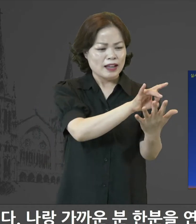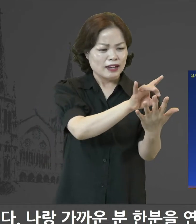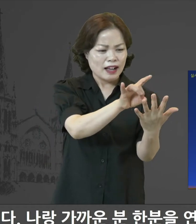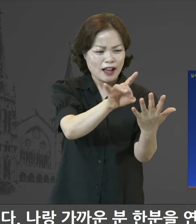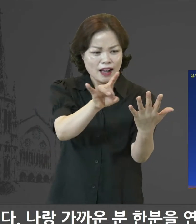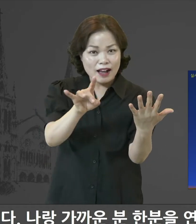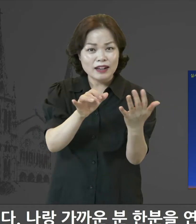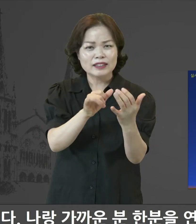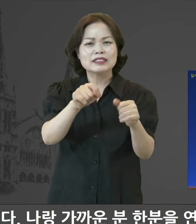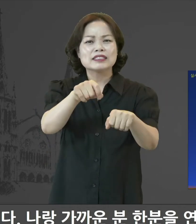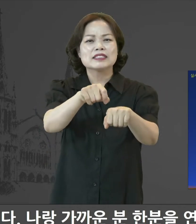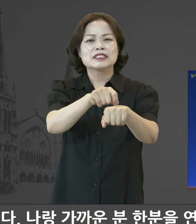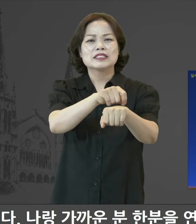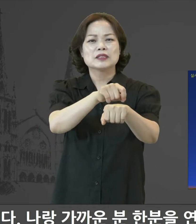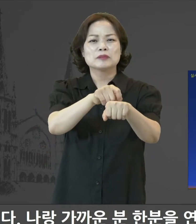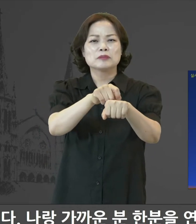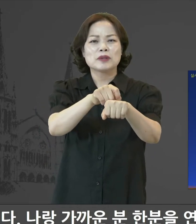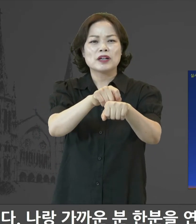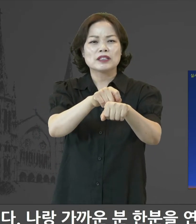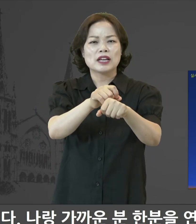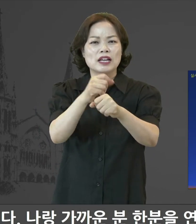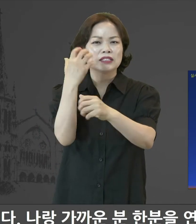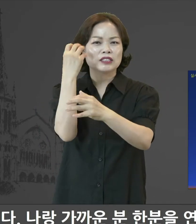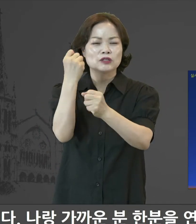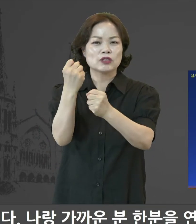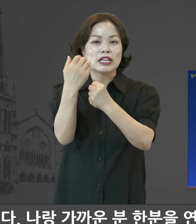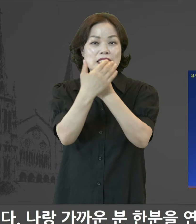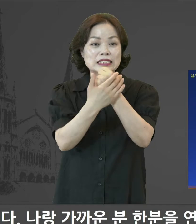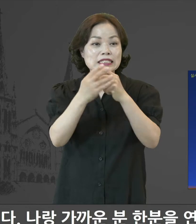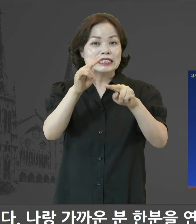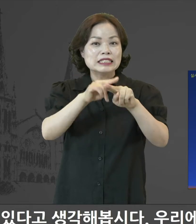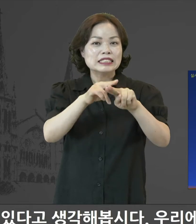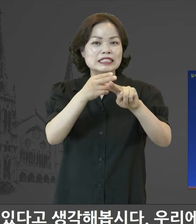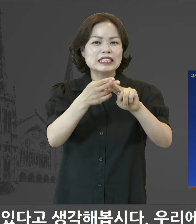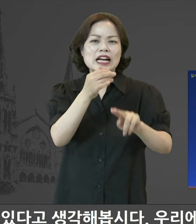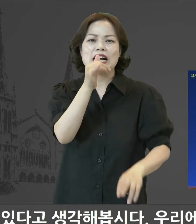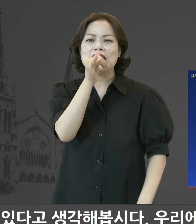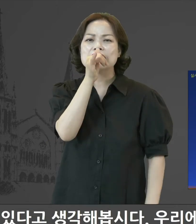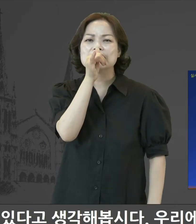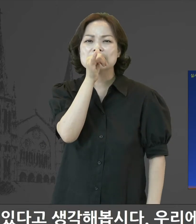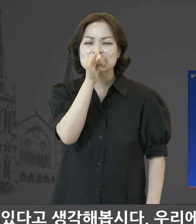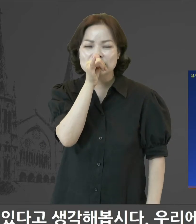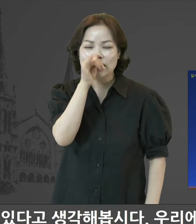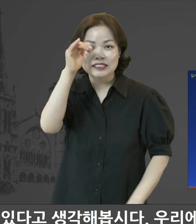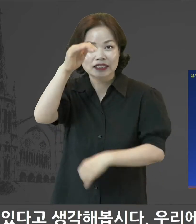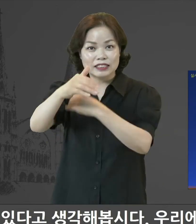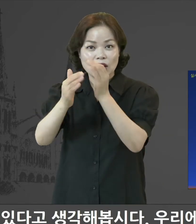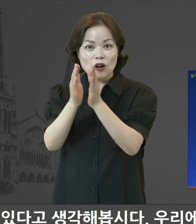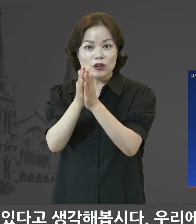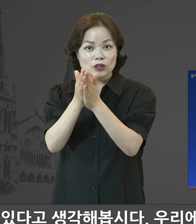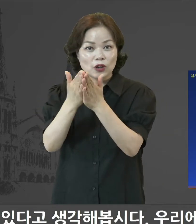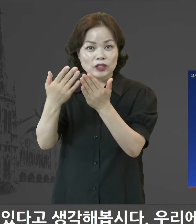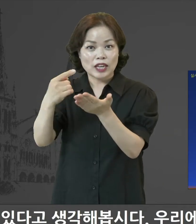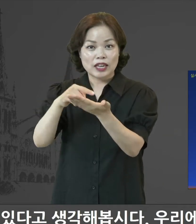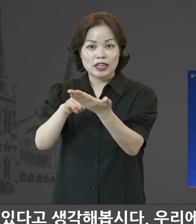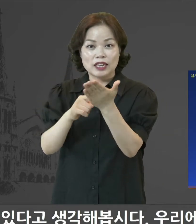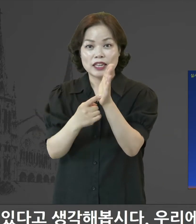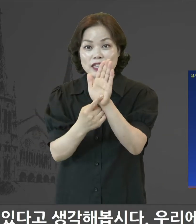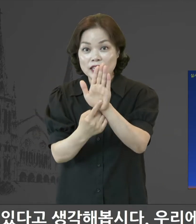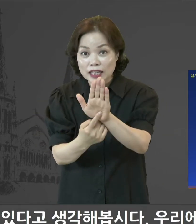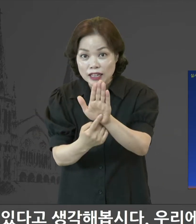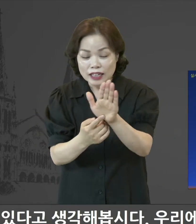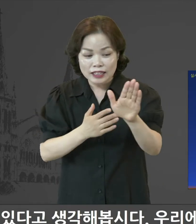사람에게 특별한 고유의 은사가 있다는 것이 성경의 가르침인데, 사실 나에게